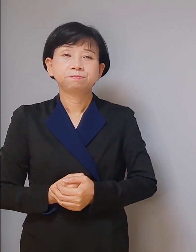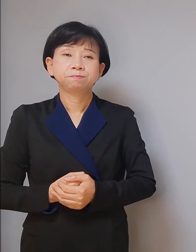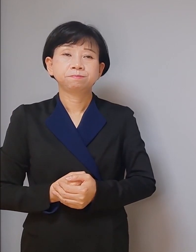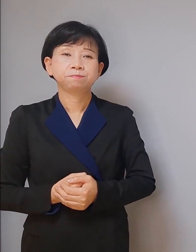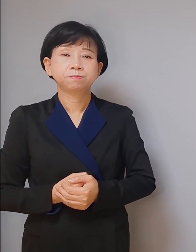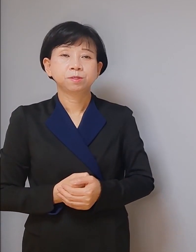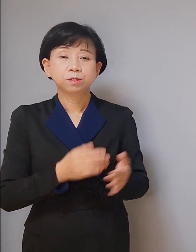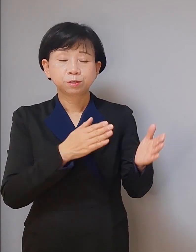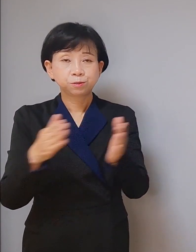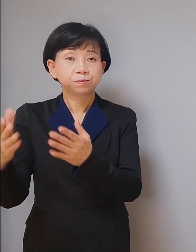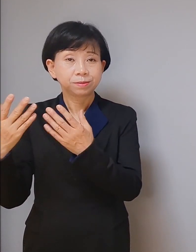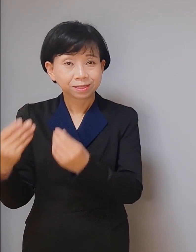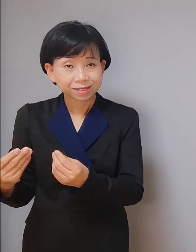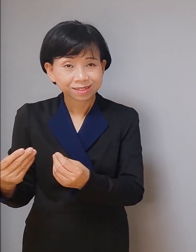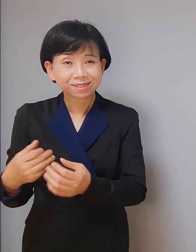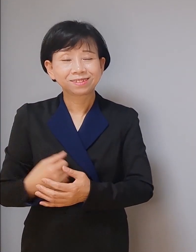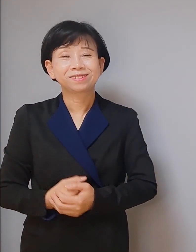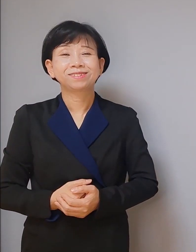적겠습니다.